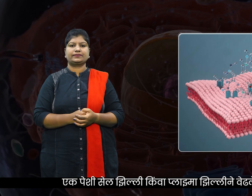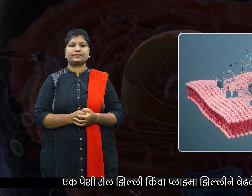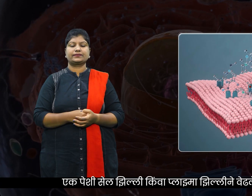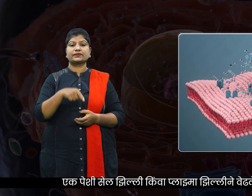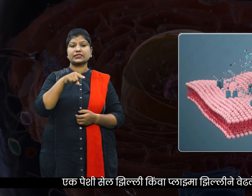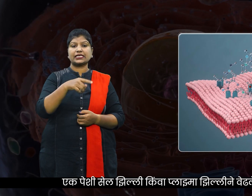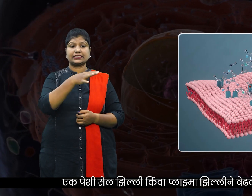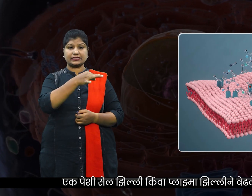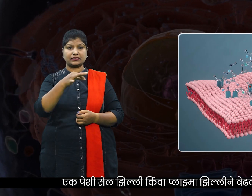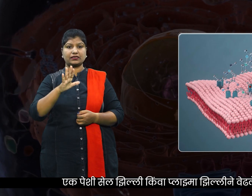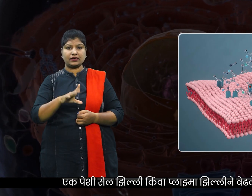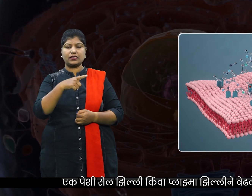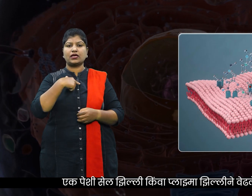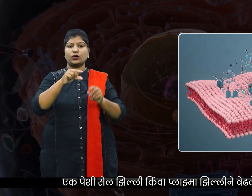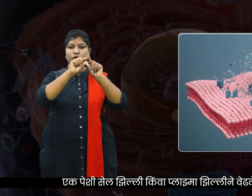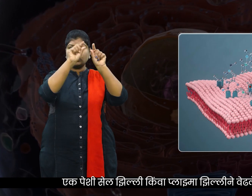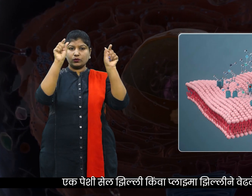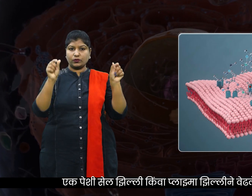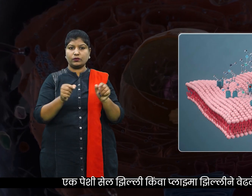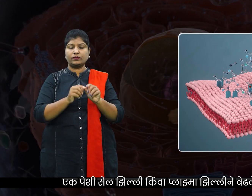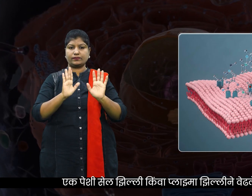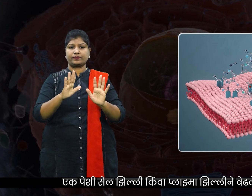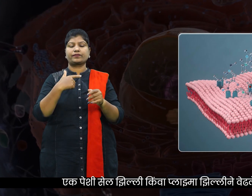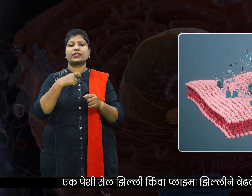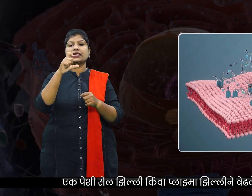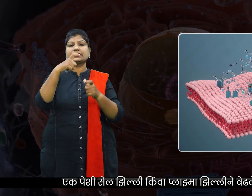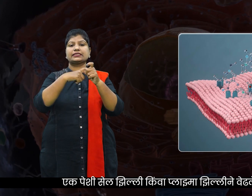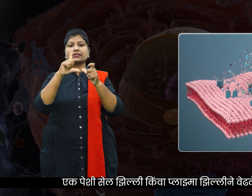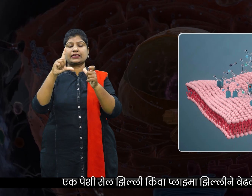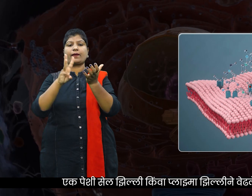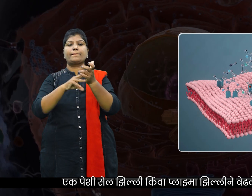एक पेशी सेल झिल्ली किंवा प्लाझ्मा झिल्लीने वेढलेली असतात.